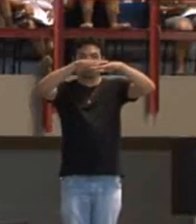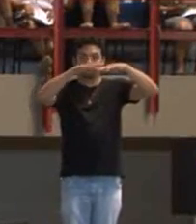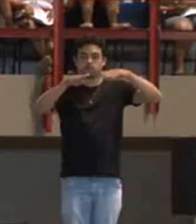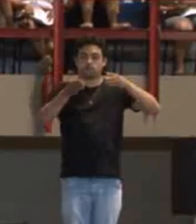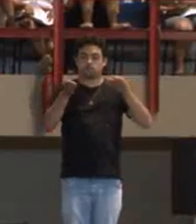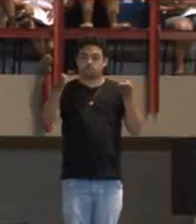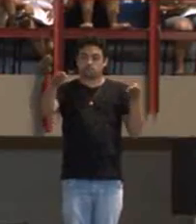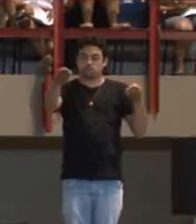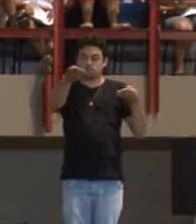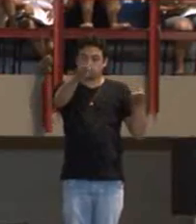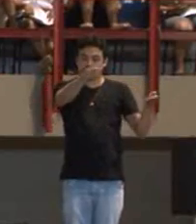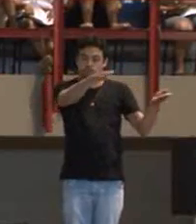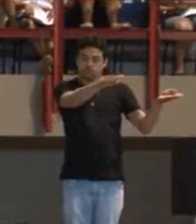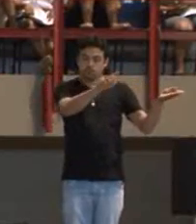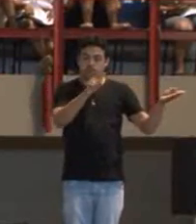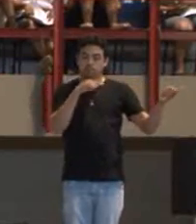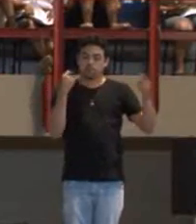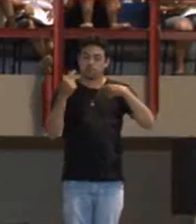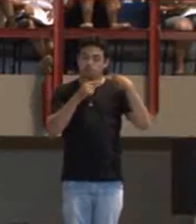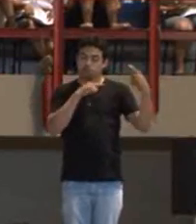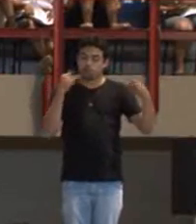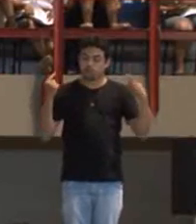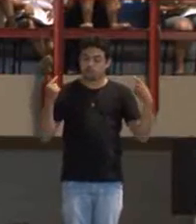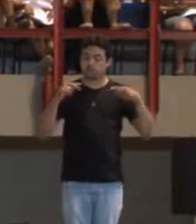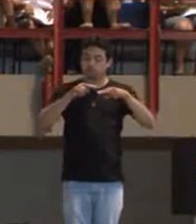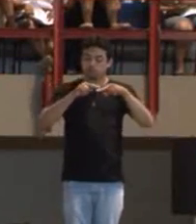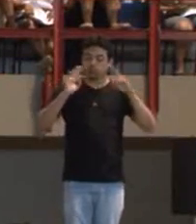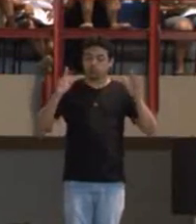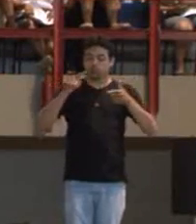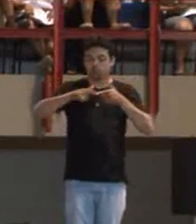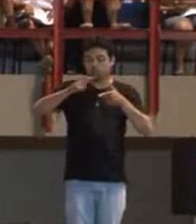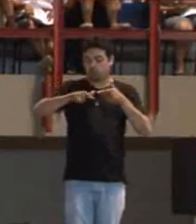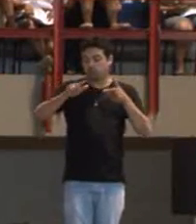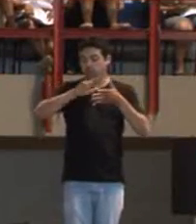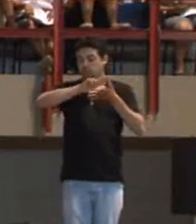para respirar, eles acabam morrendo, tá? Então, há muitos